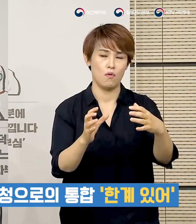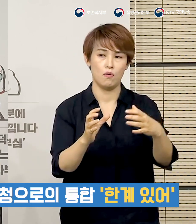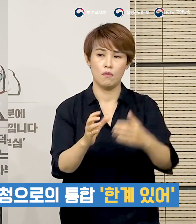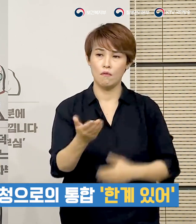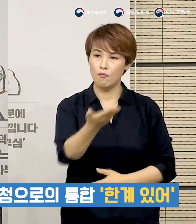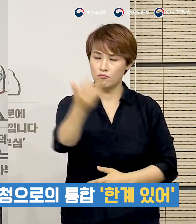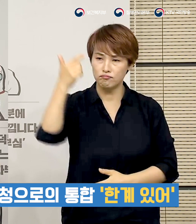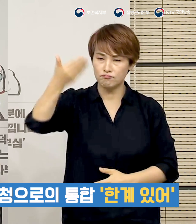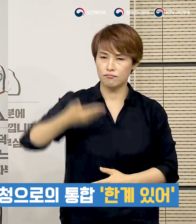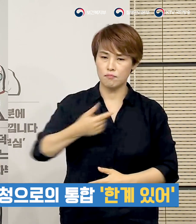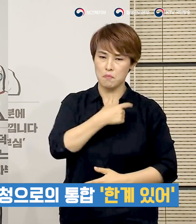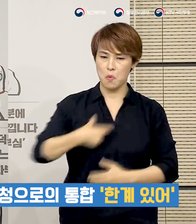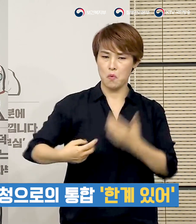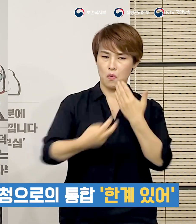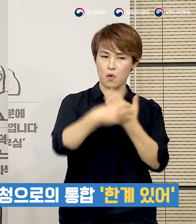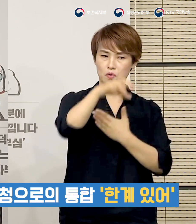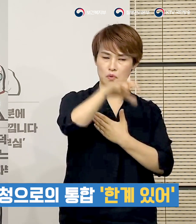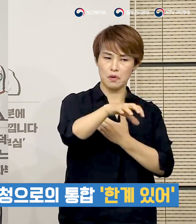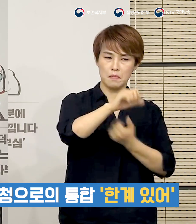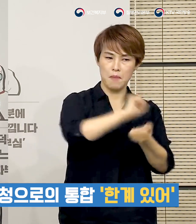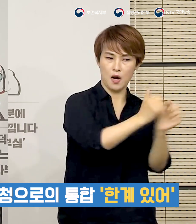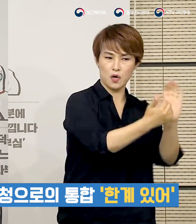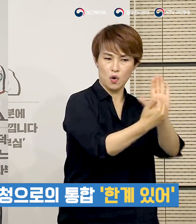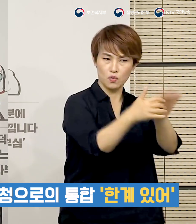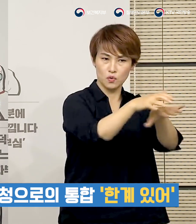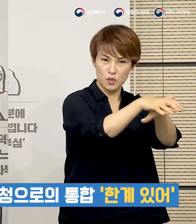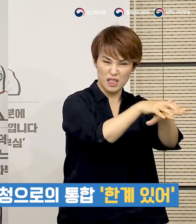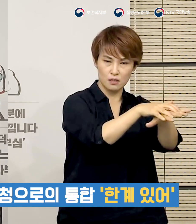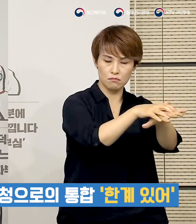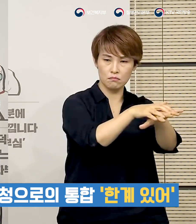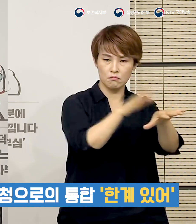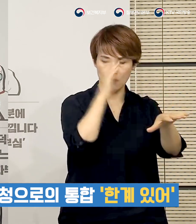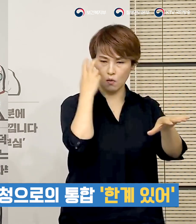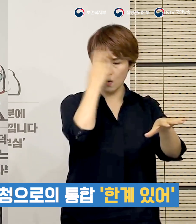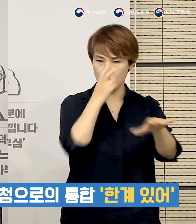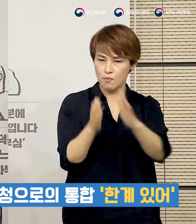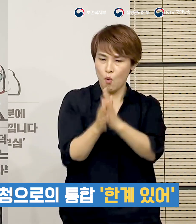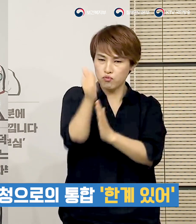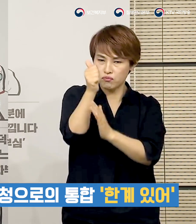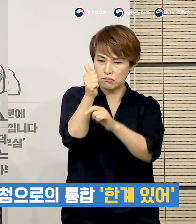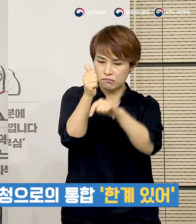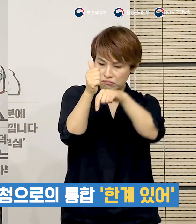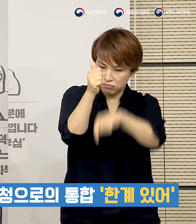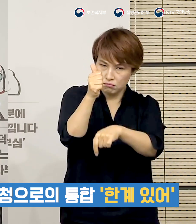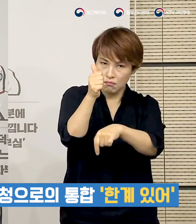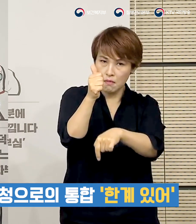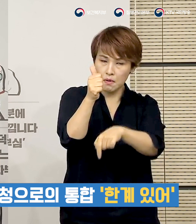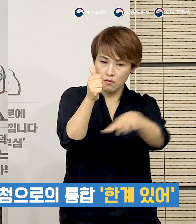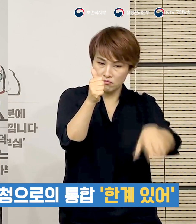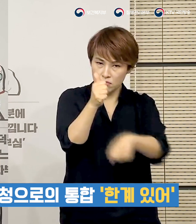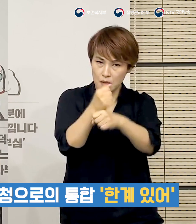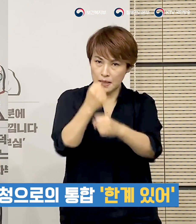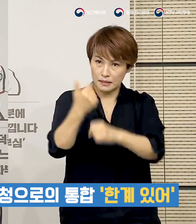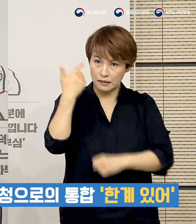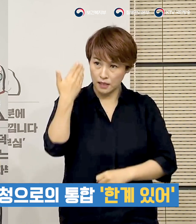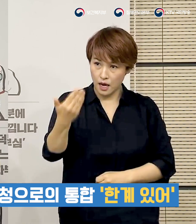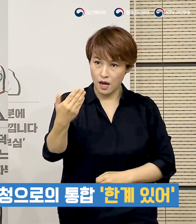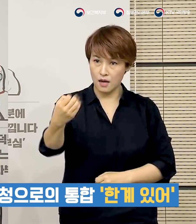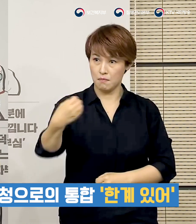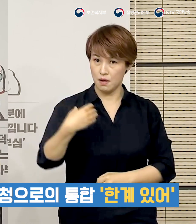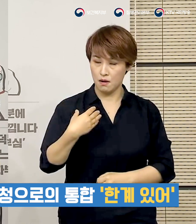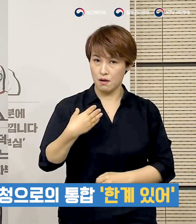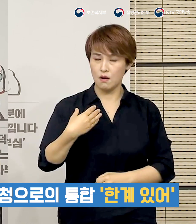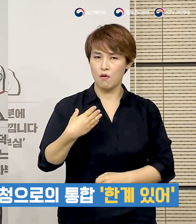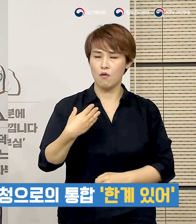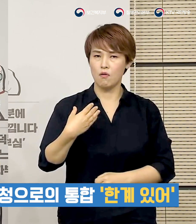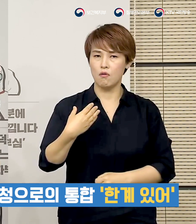중에서 보건소의 방역 조직을 질병관리본부 직속으로 조정을 하자라는 얘기는 지자체의